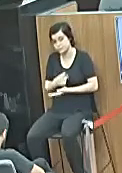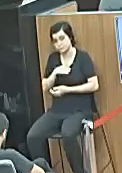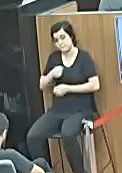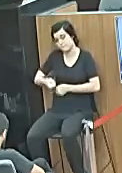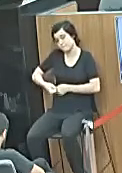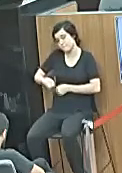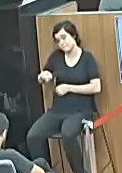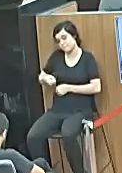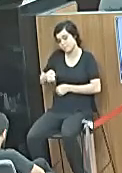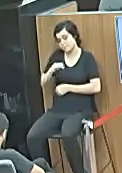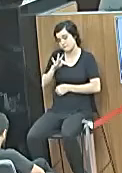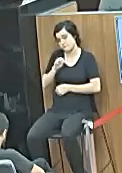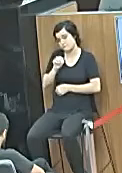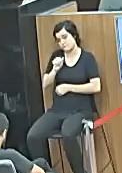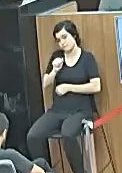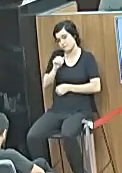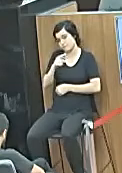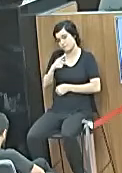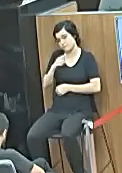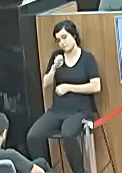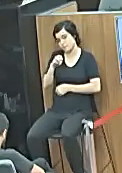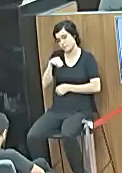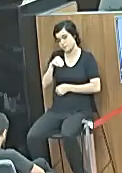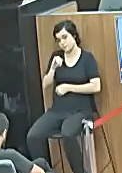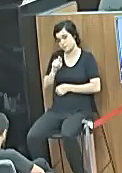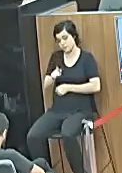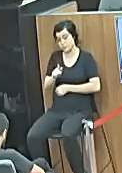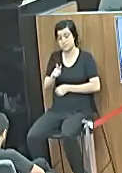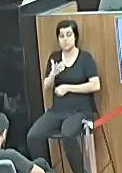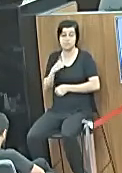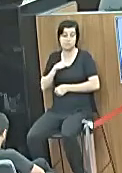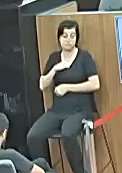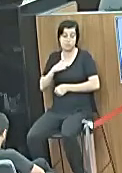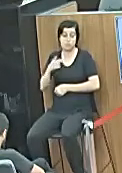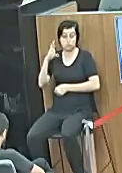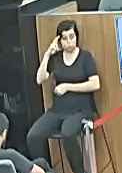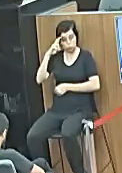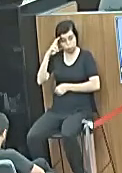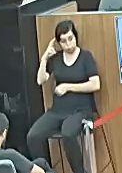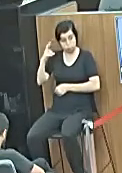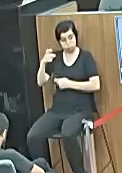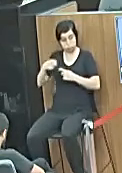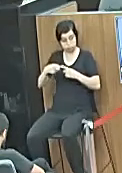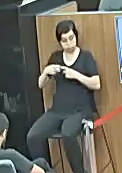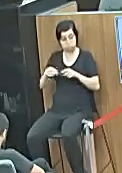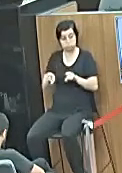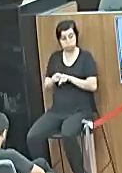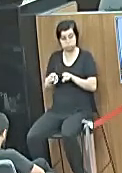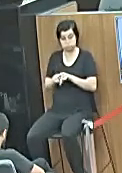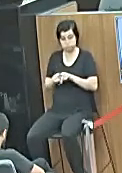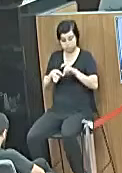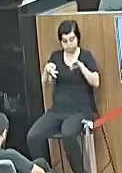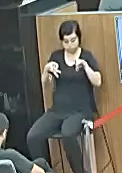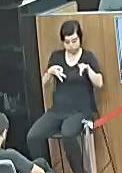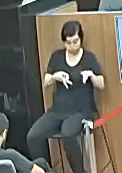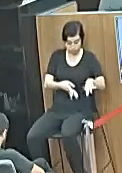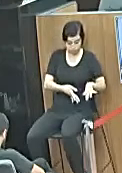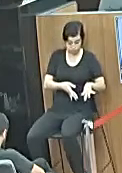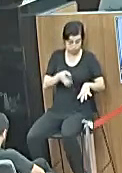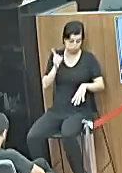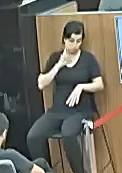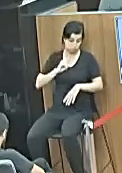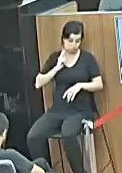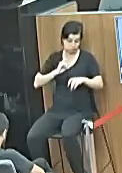pela fapemig nos anos anteriores doutores formados que estão deixando o nosso estado deixando o nosso